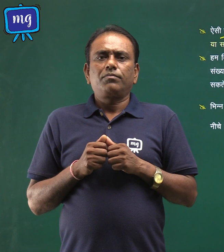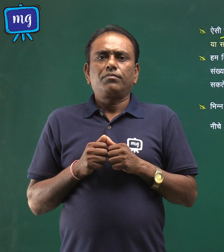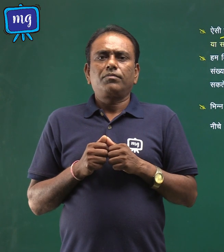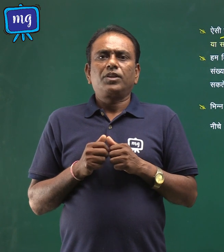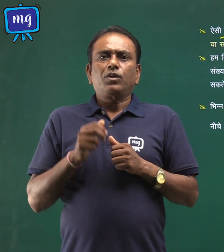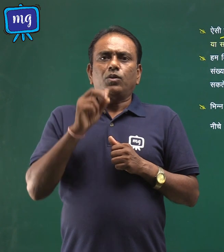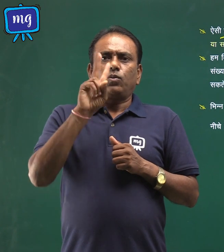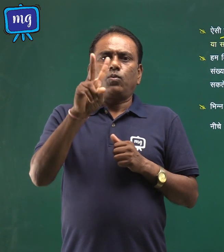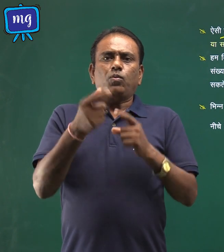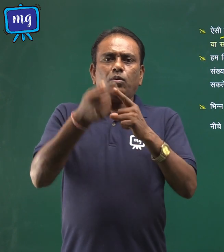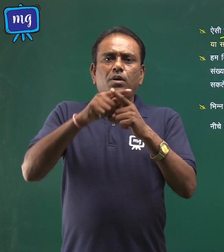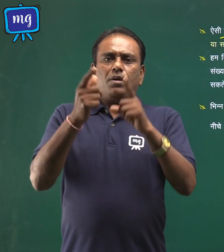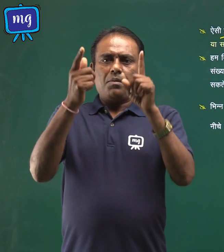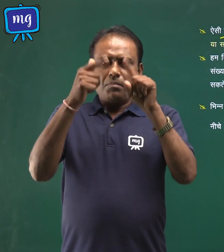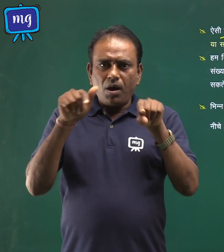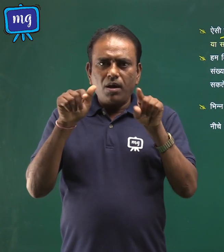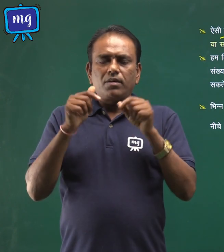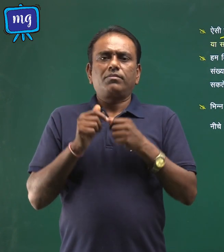2 को भाग देंगे,